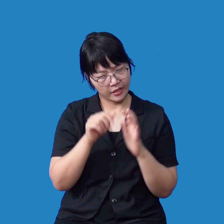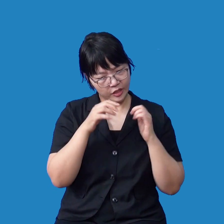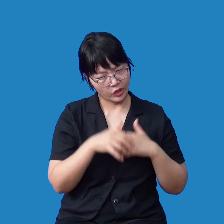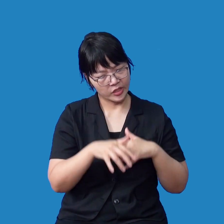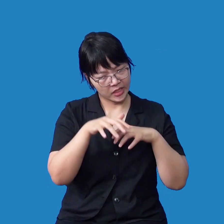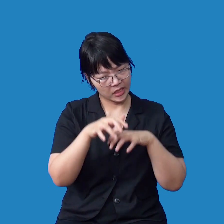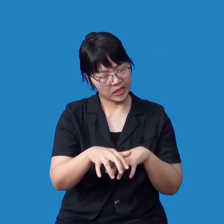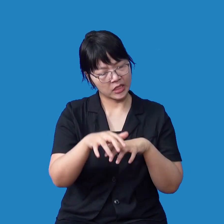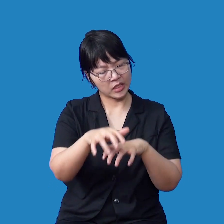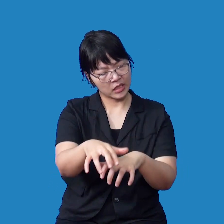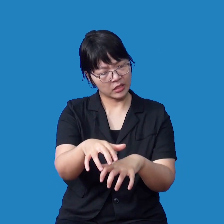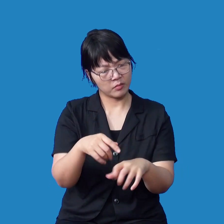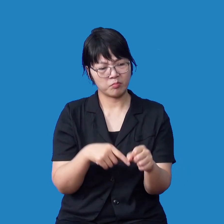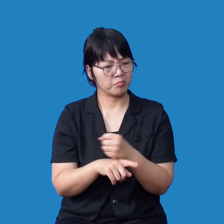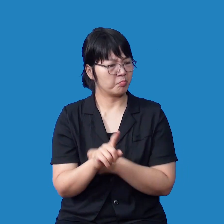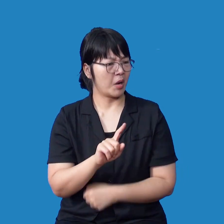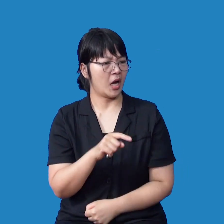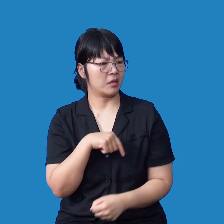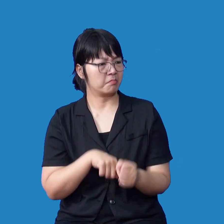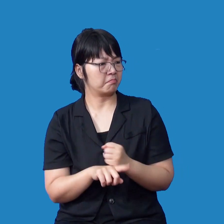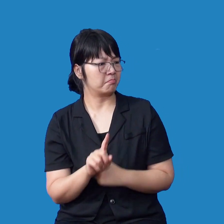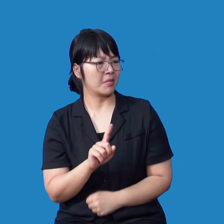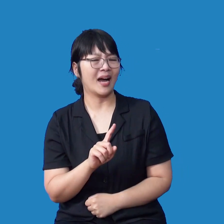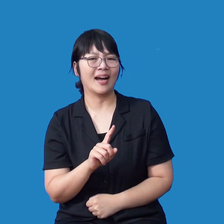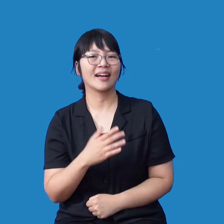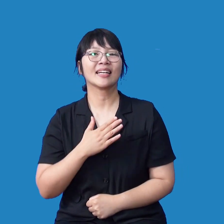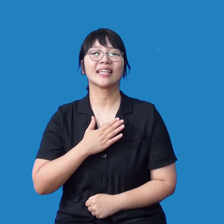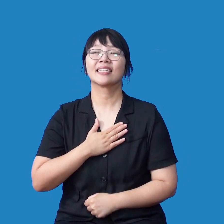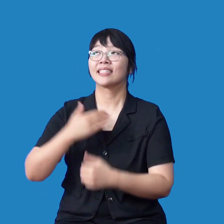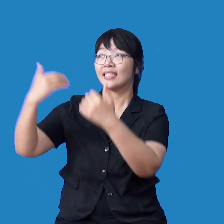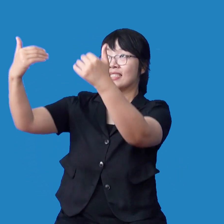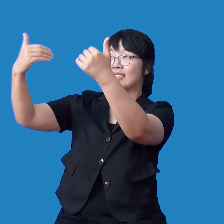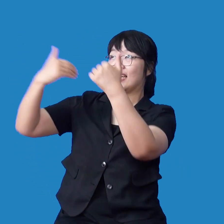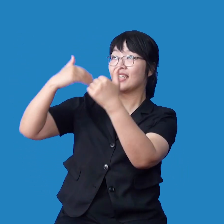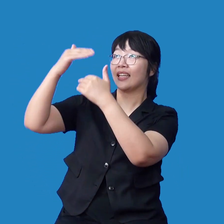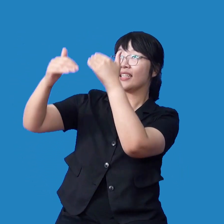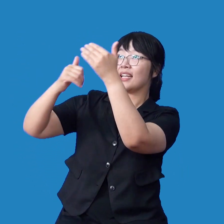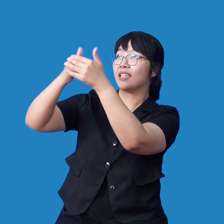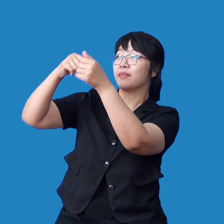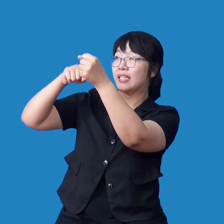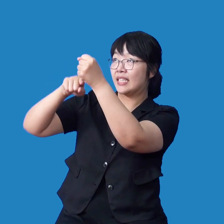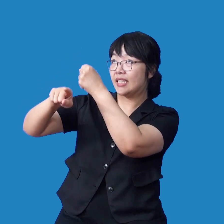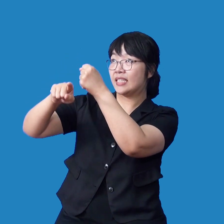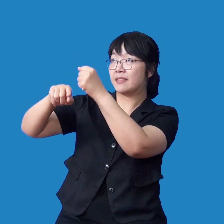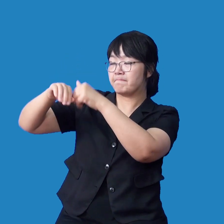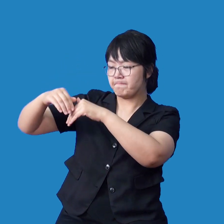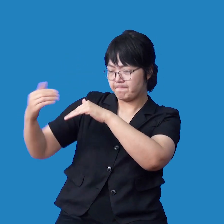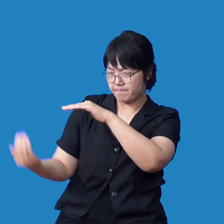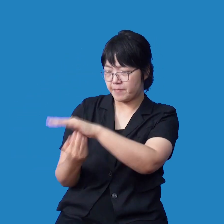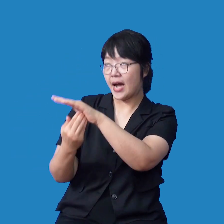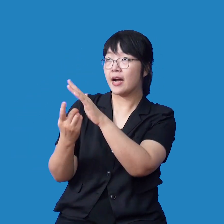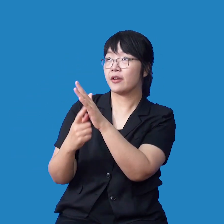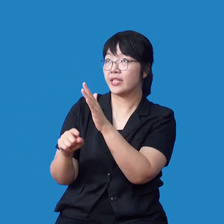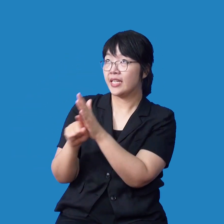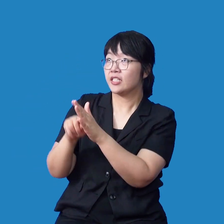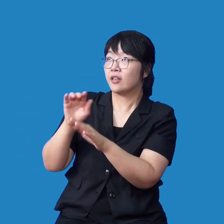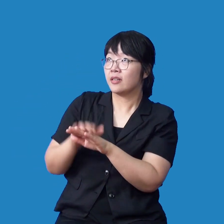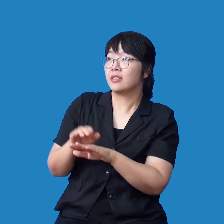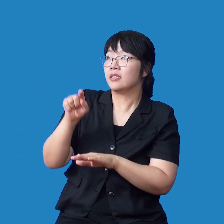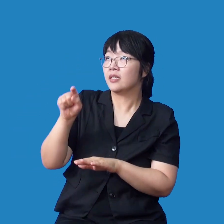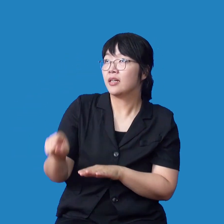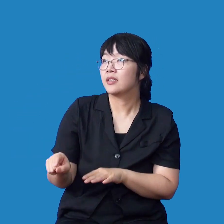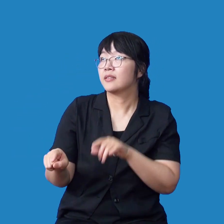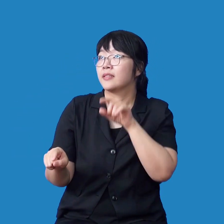무슨 의미겠습니까? 나를 향하신, 우리를 향하신 하나님의 뜻을 이루고자 한 걸음 한